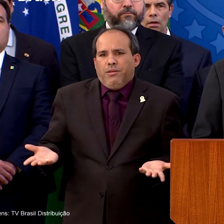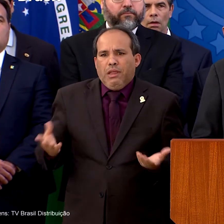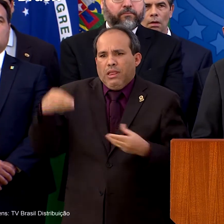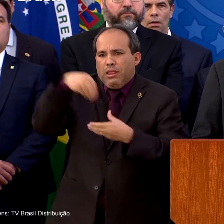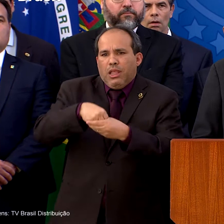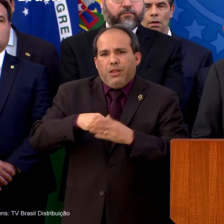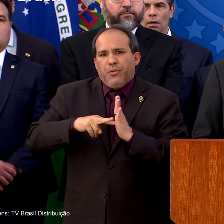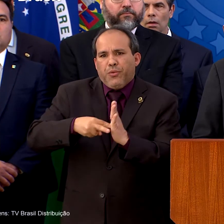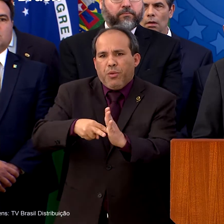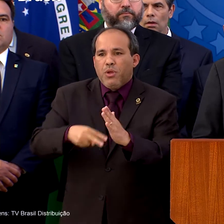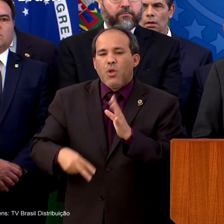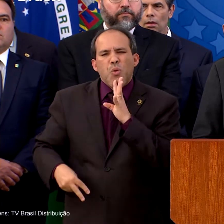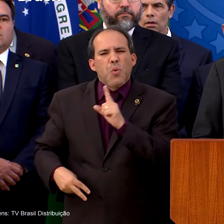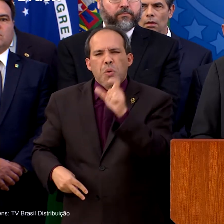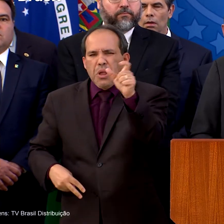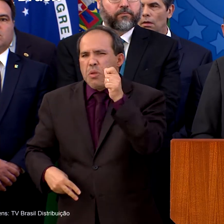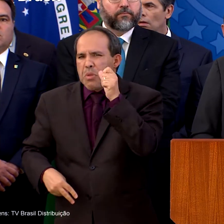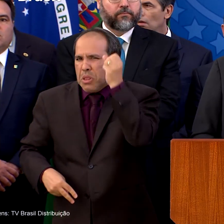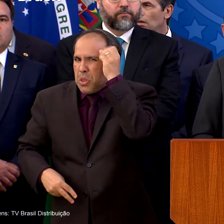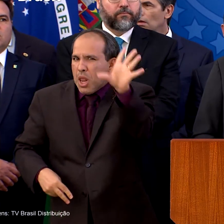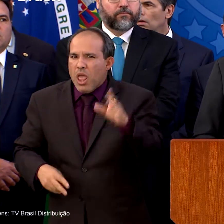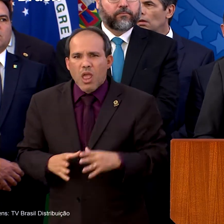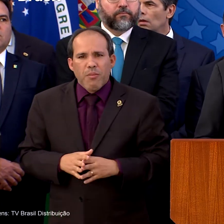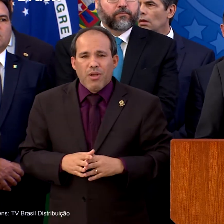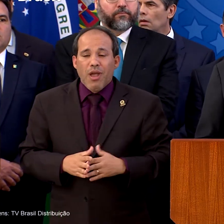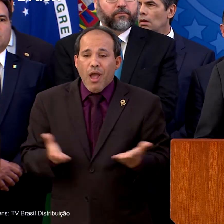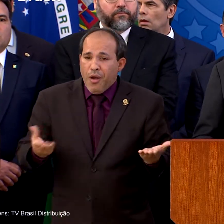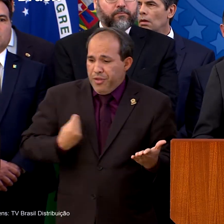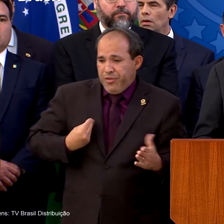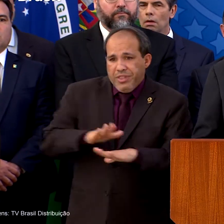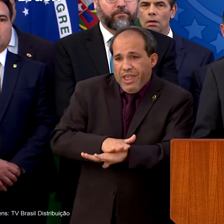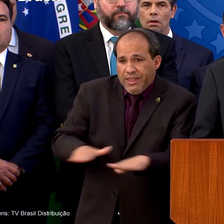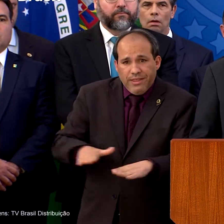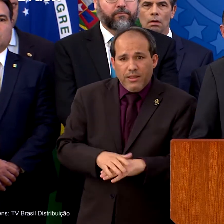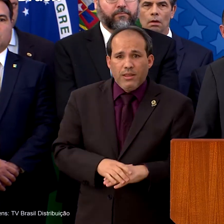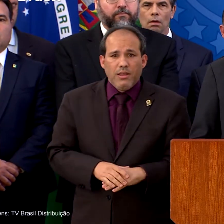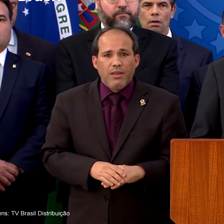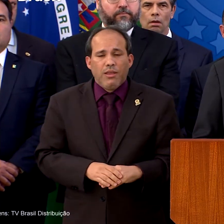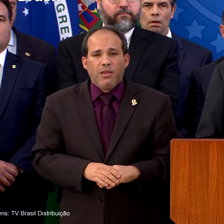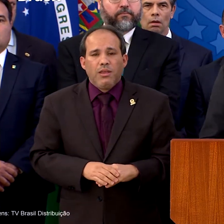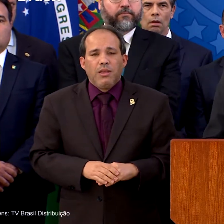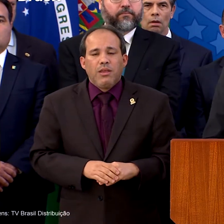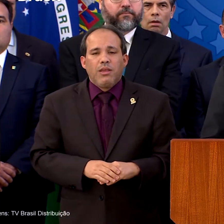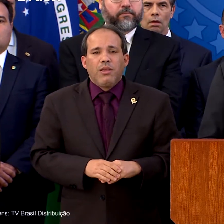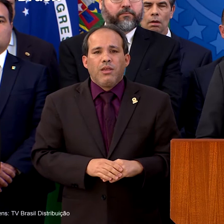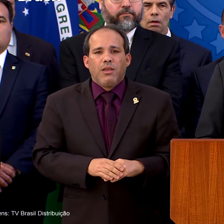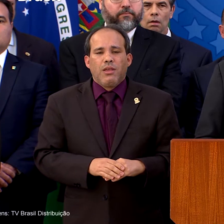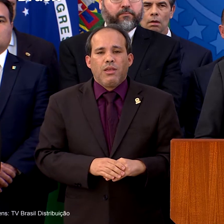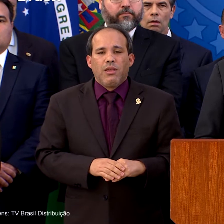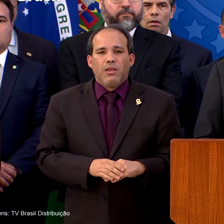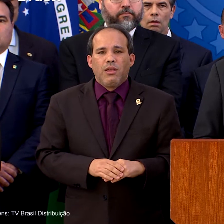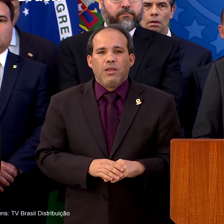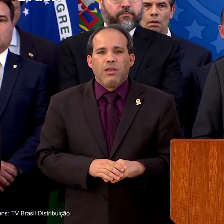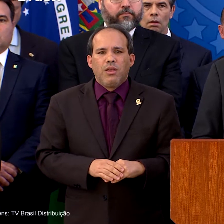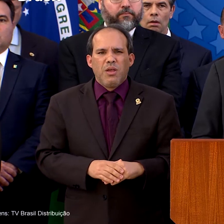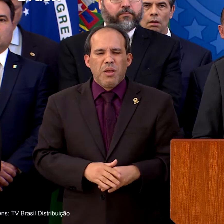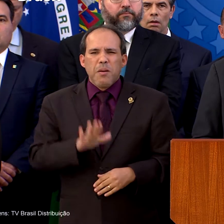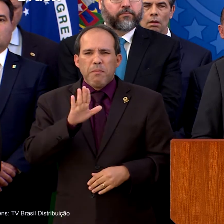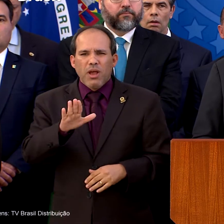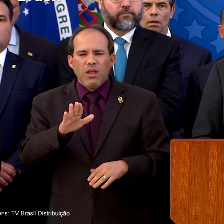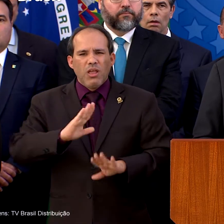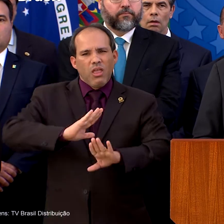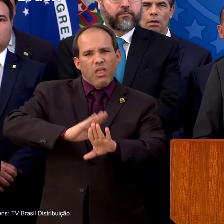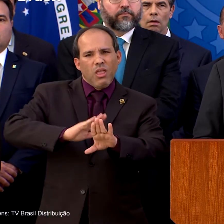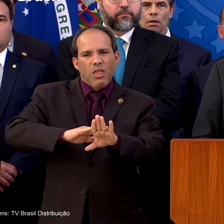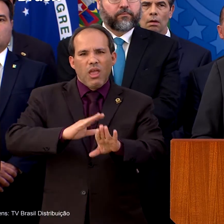ela e hoje a vida é assim a intenção de dizer que o meu